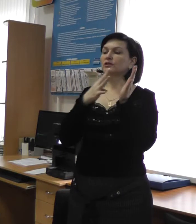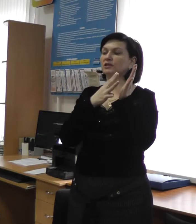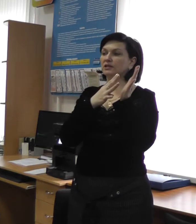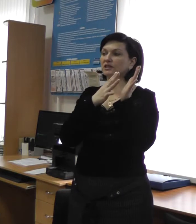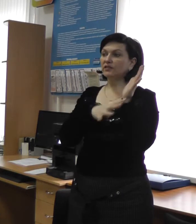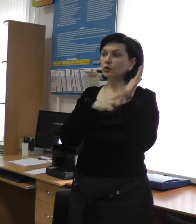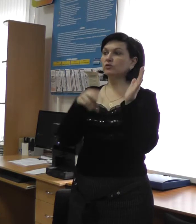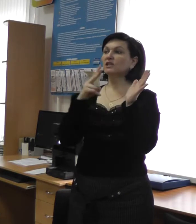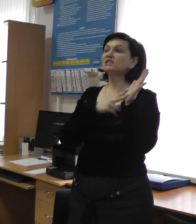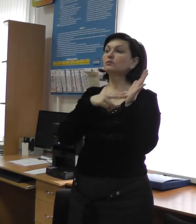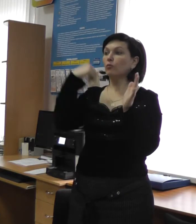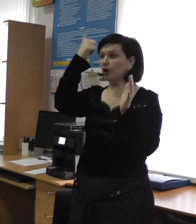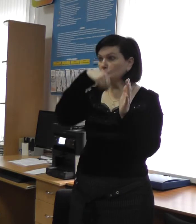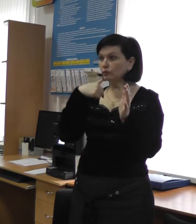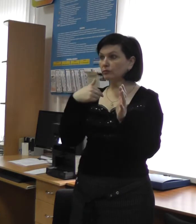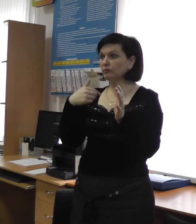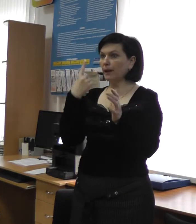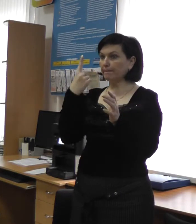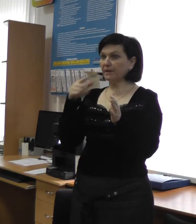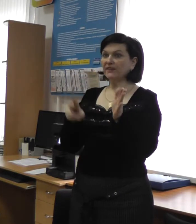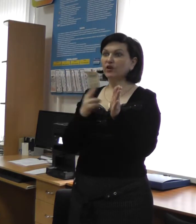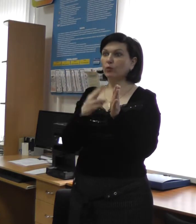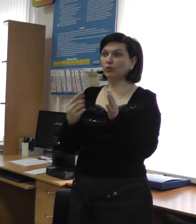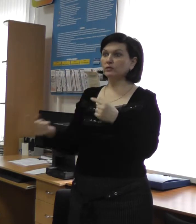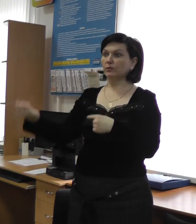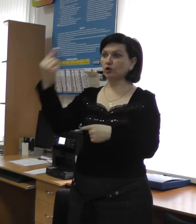первый поезд прибыл в Ставрополь.